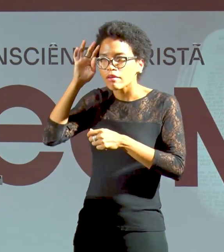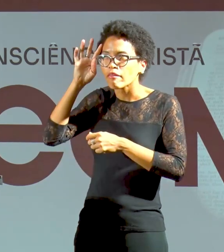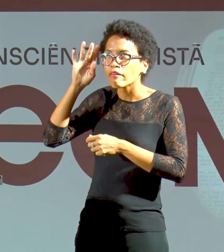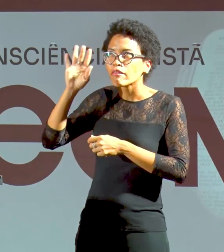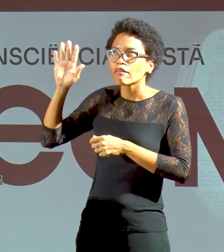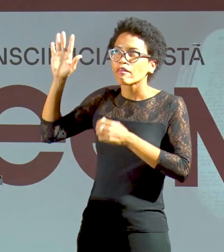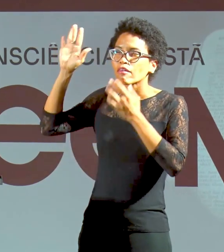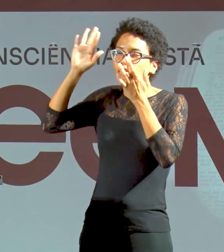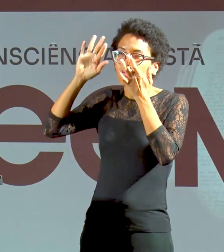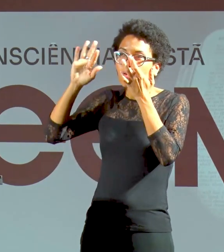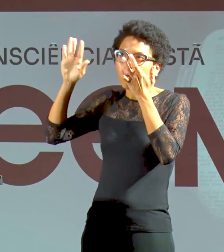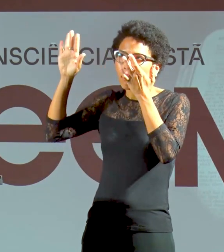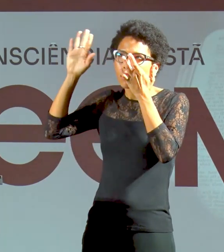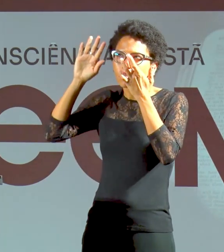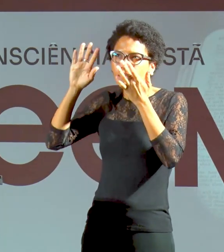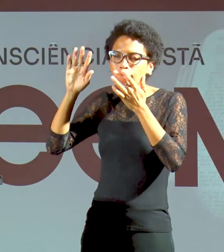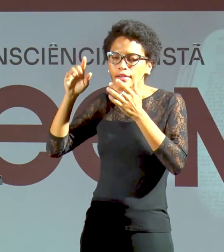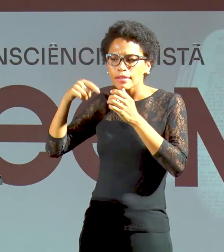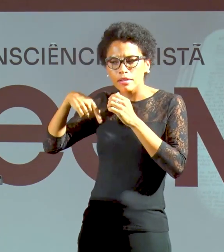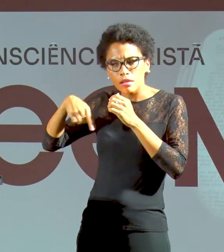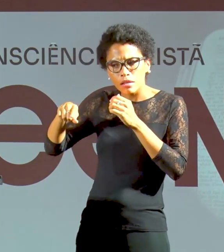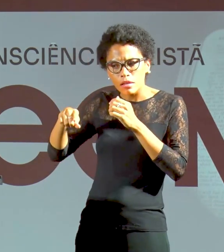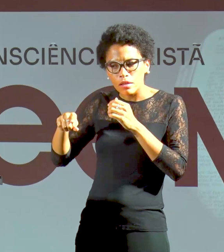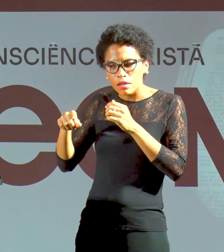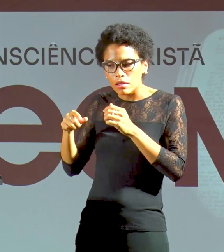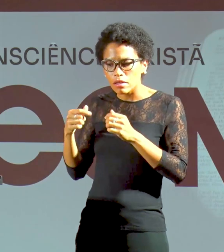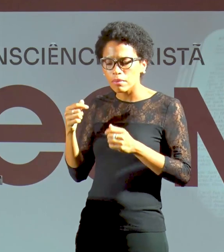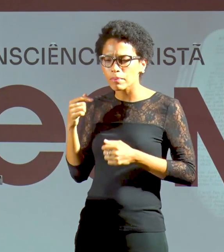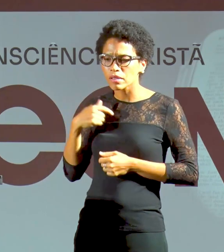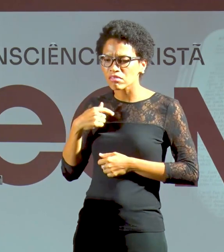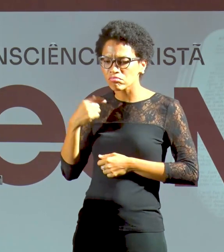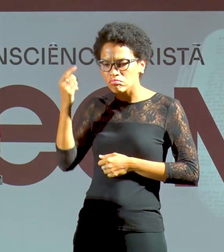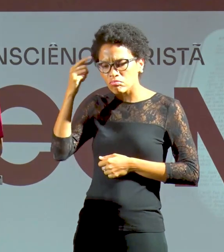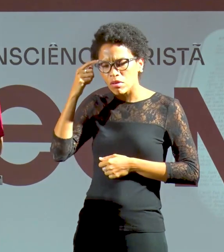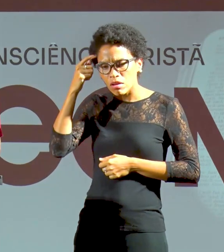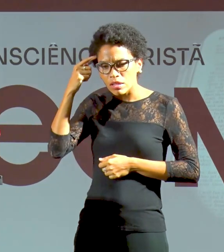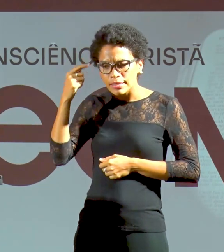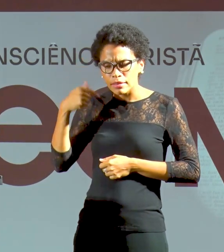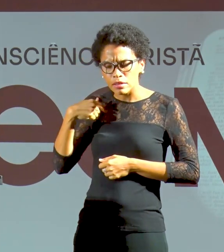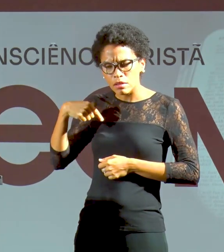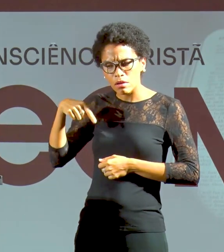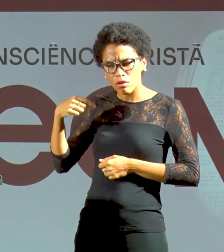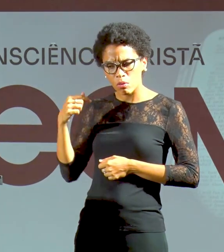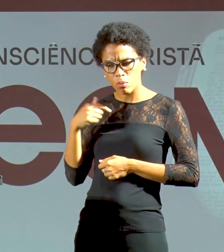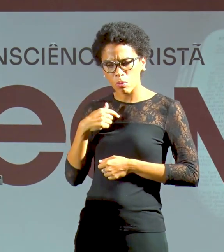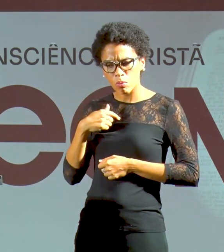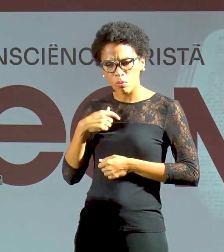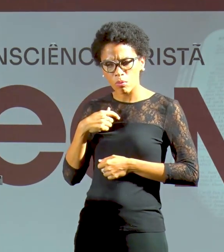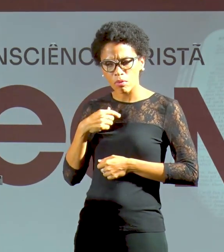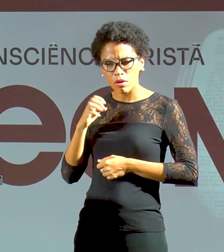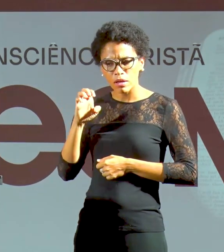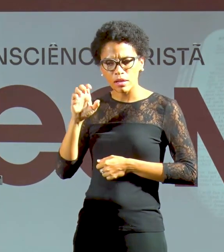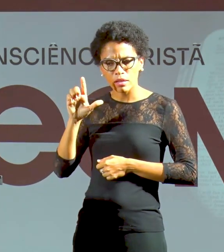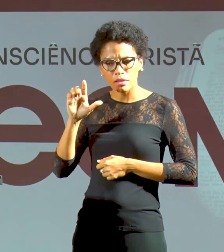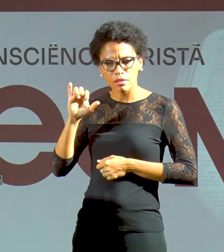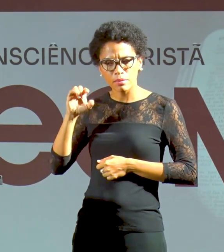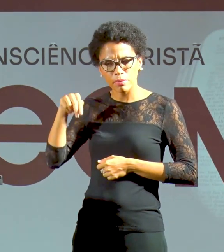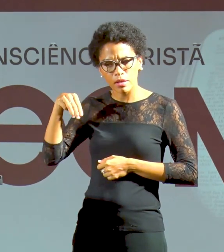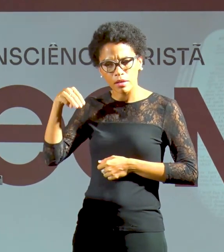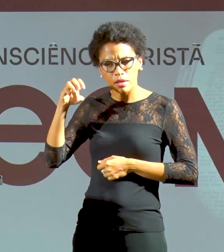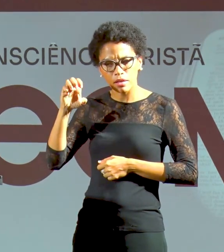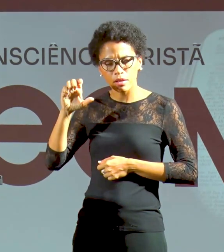nos transportar para aquela história a gente fala e se fosse eu e se eu fosse ele meleque o que eu faria bom